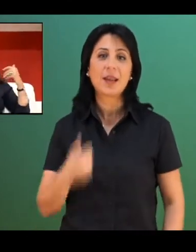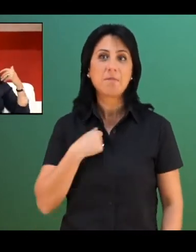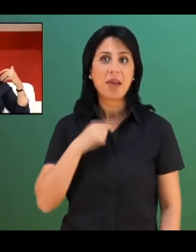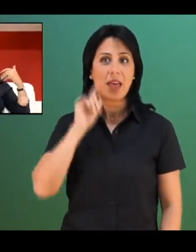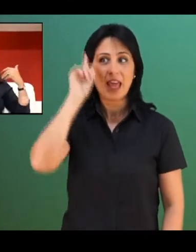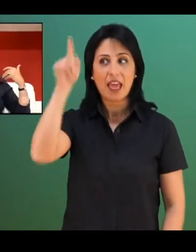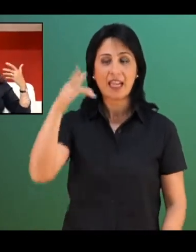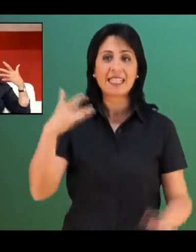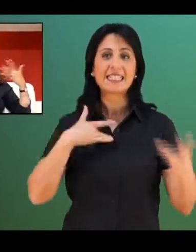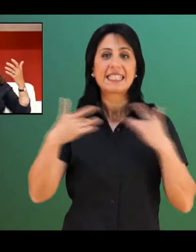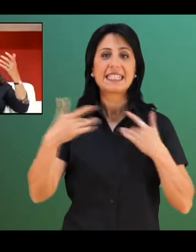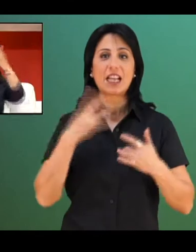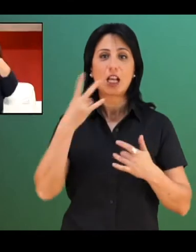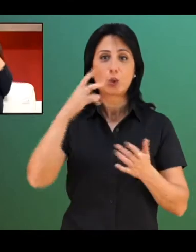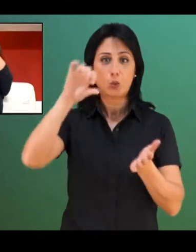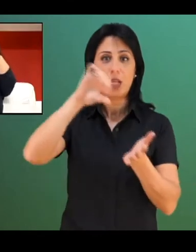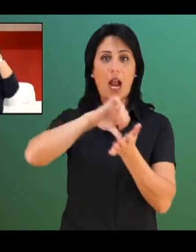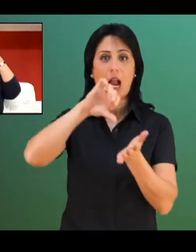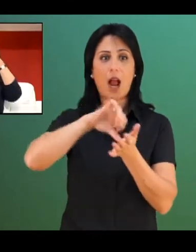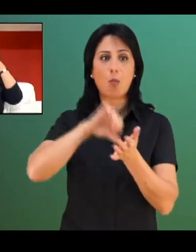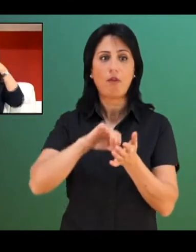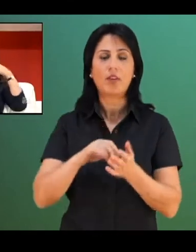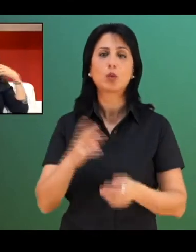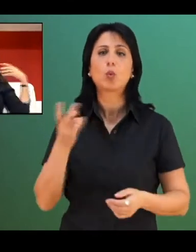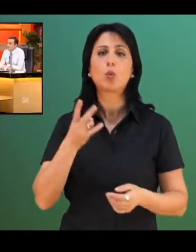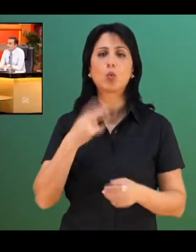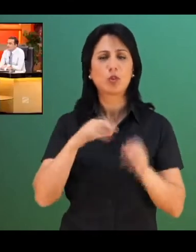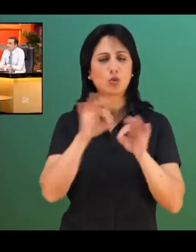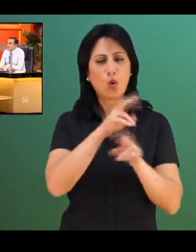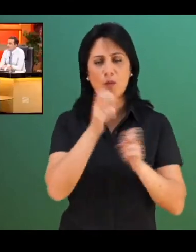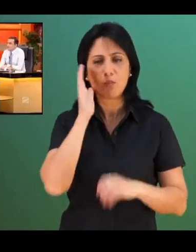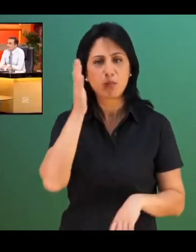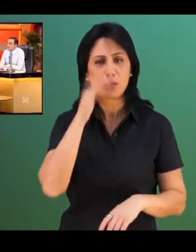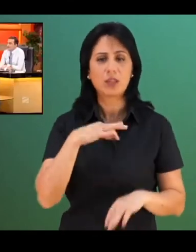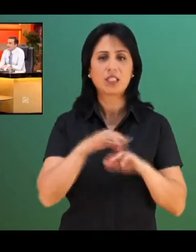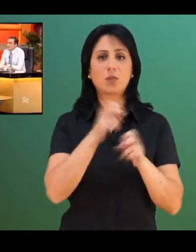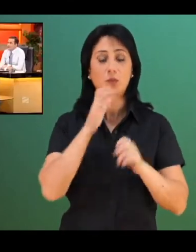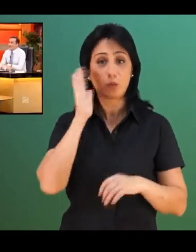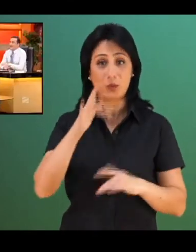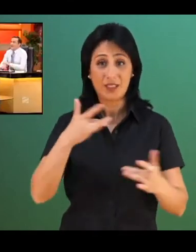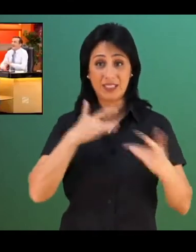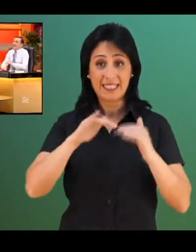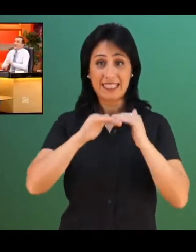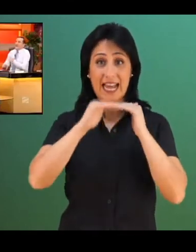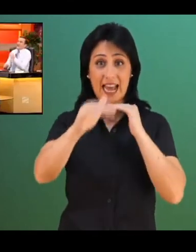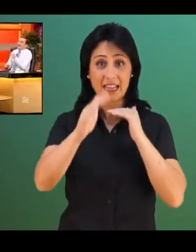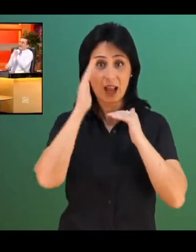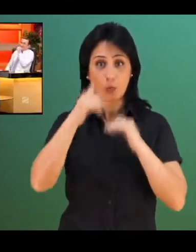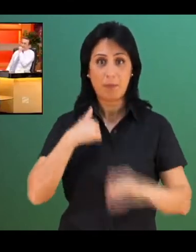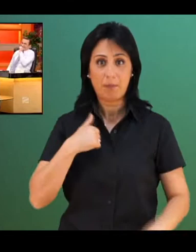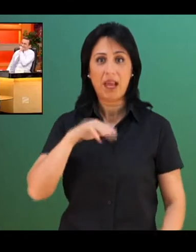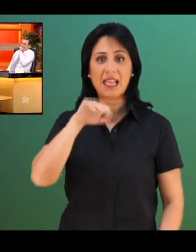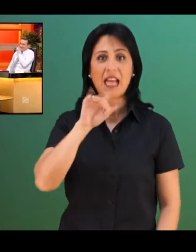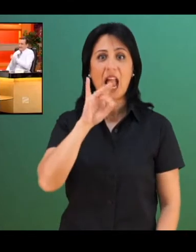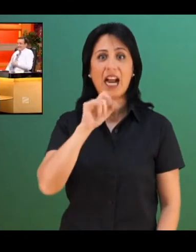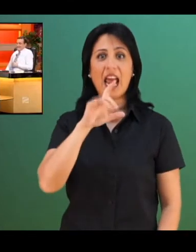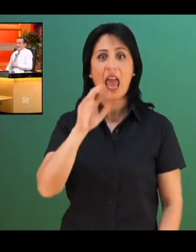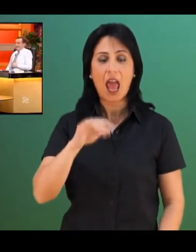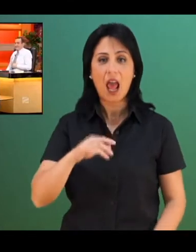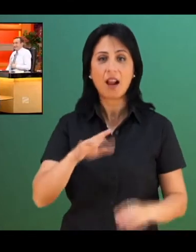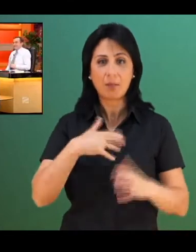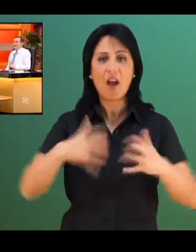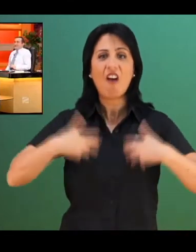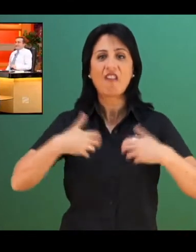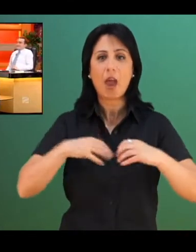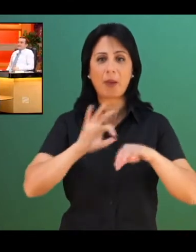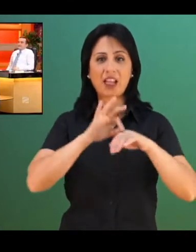და სცენაზე უნდა გამოვიდეო და რახანო ტარიელი ვარო, გაიგე? ვეფხვის ტყავი უნდა მოვი შიშო ტაზე ვეფხვის